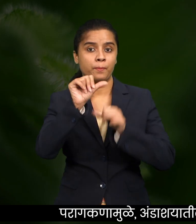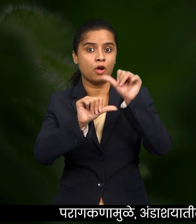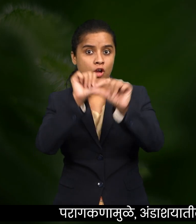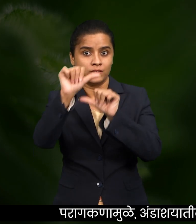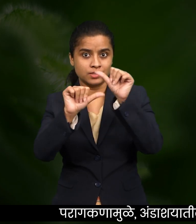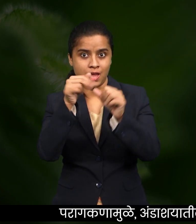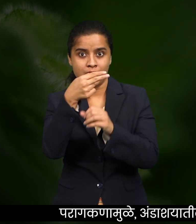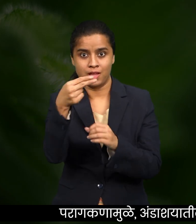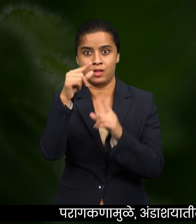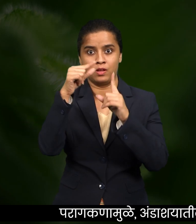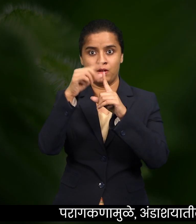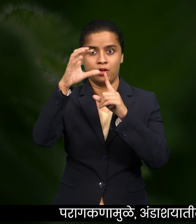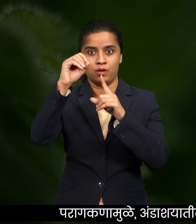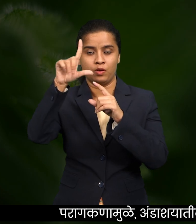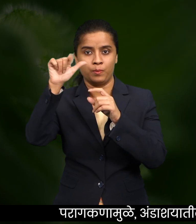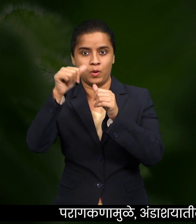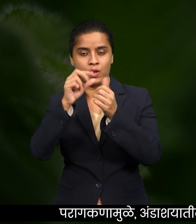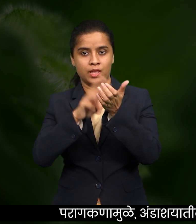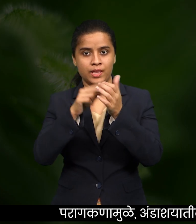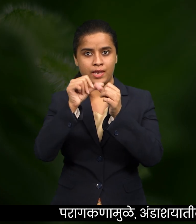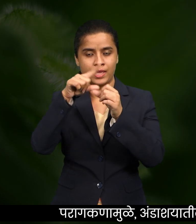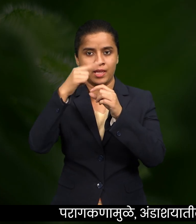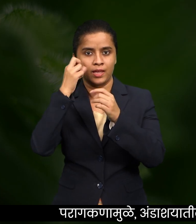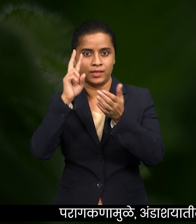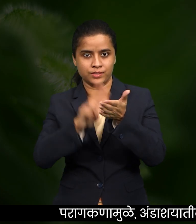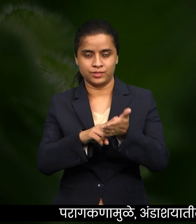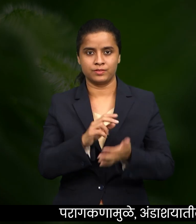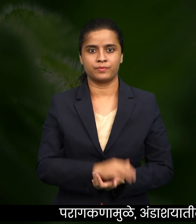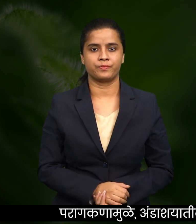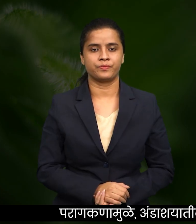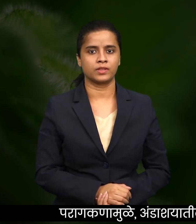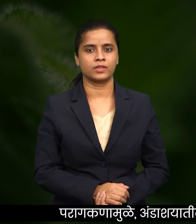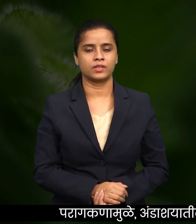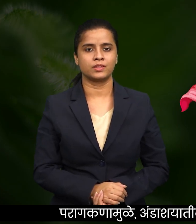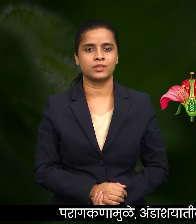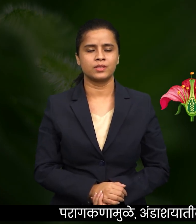परागकणमुळे अंडाशयातील बीजांड फलित होतात.